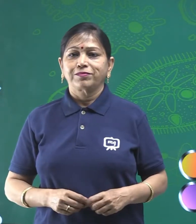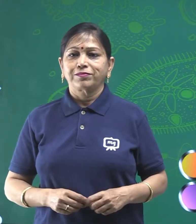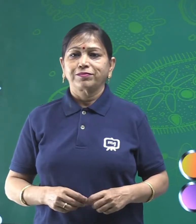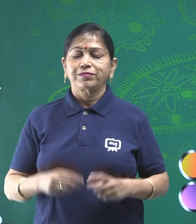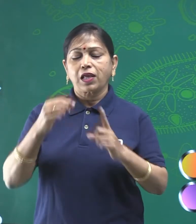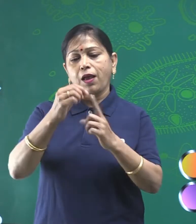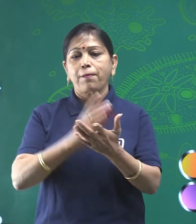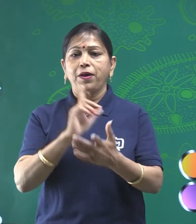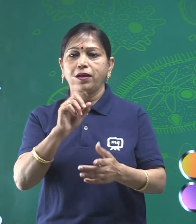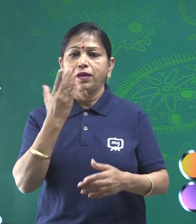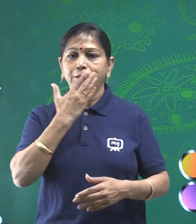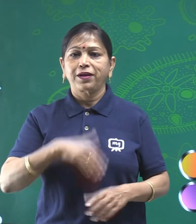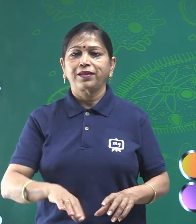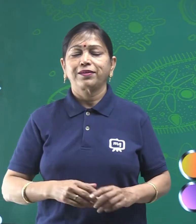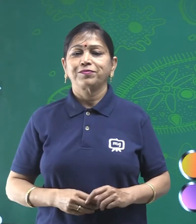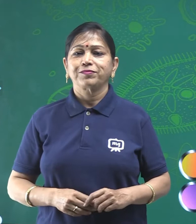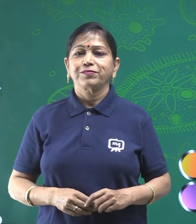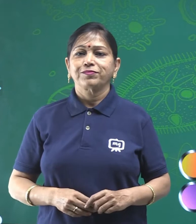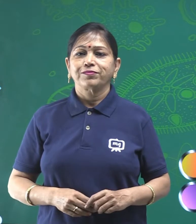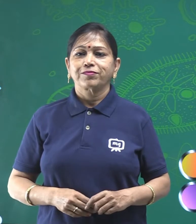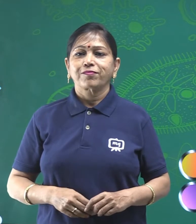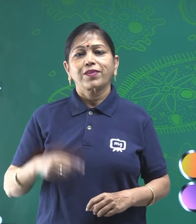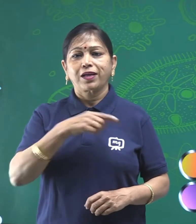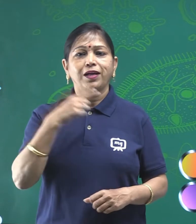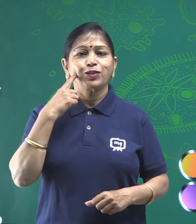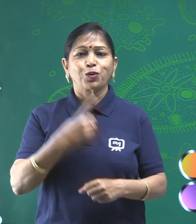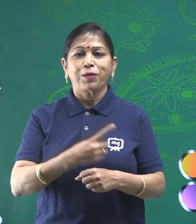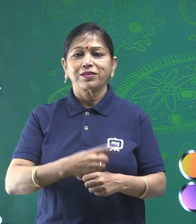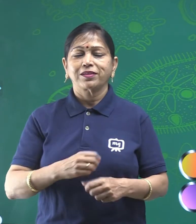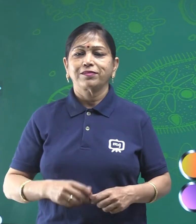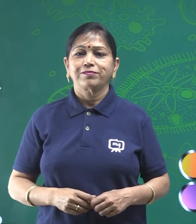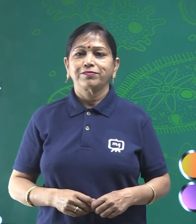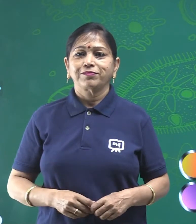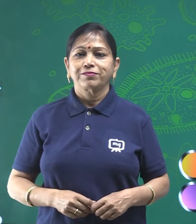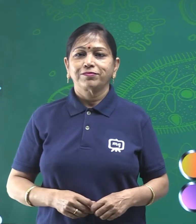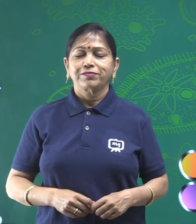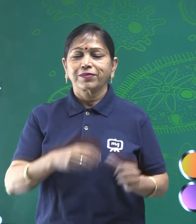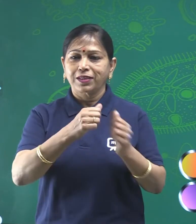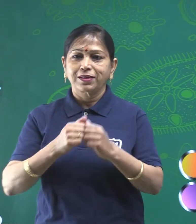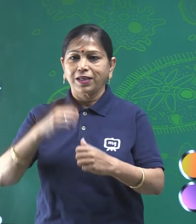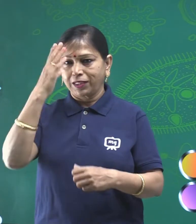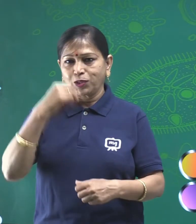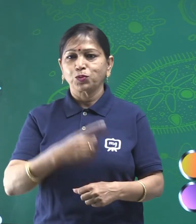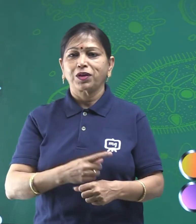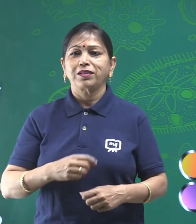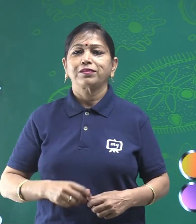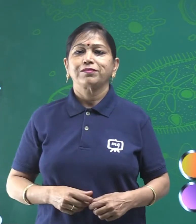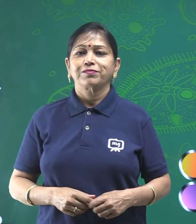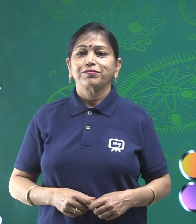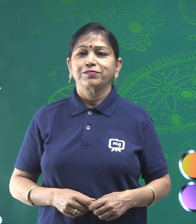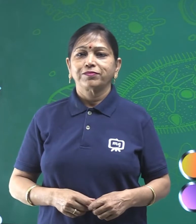भाग 1 पढ़ेंगे। महेंद्र कुमार जैन, मेरे साथ अंजू रानी।